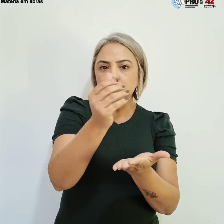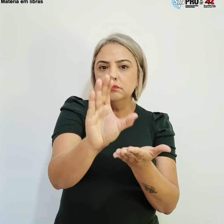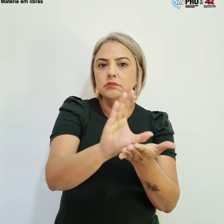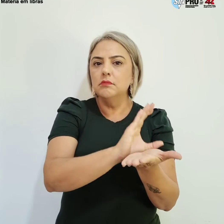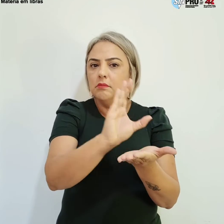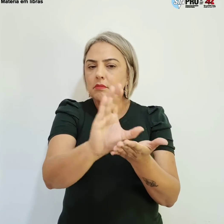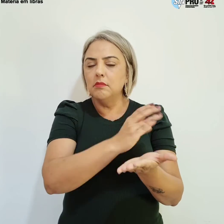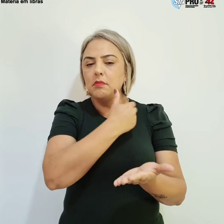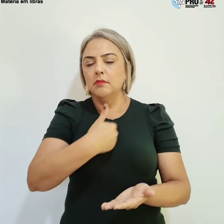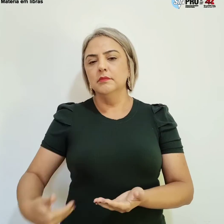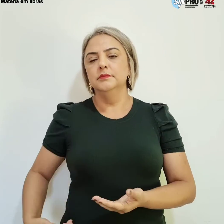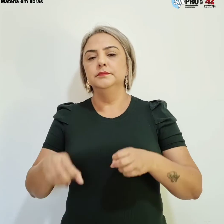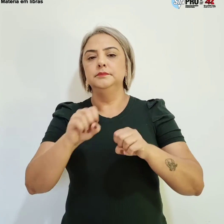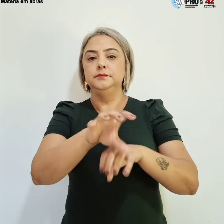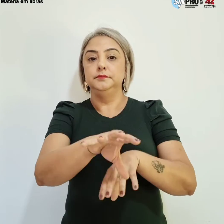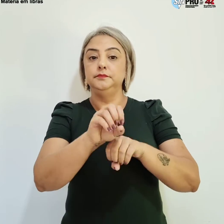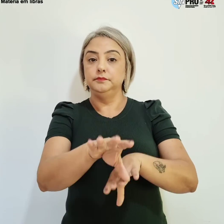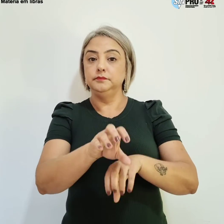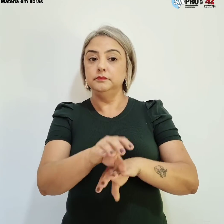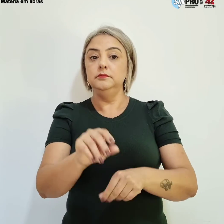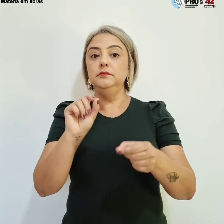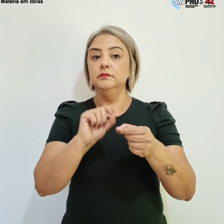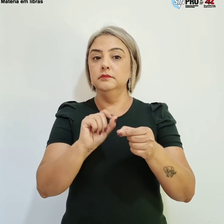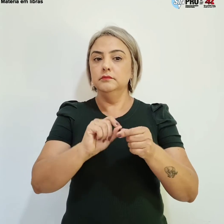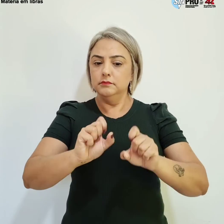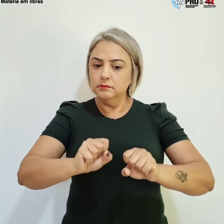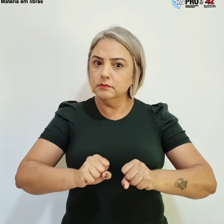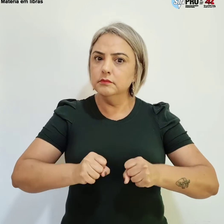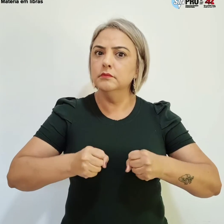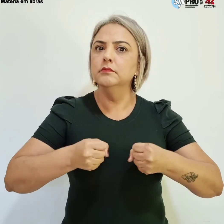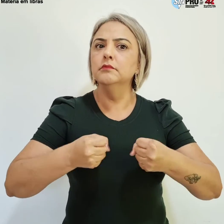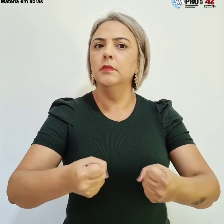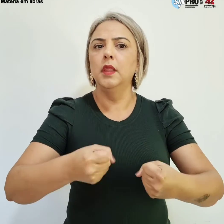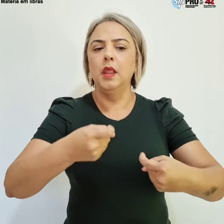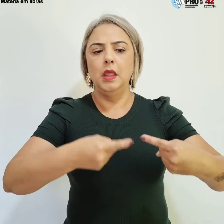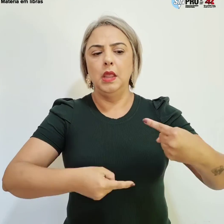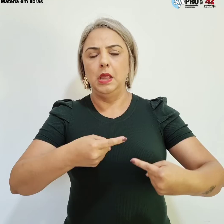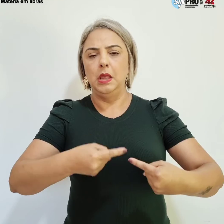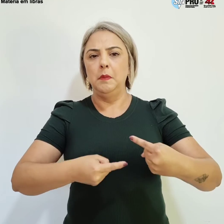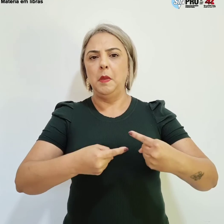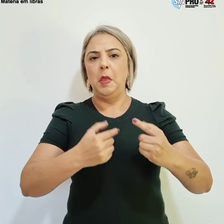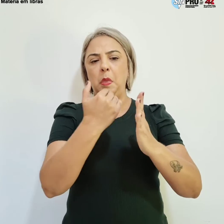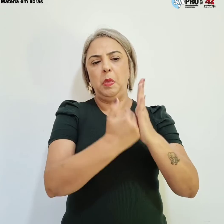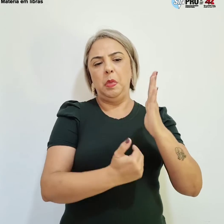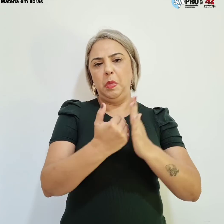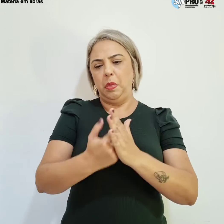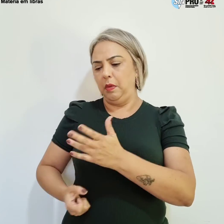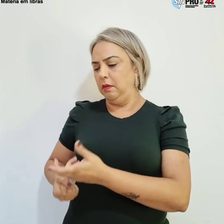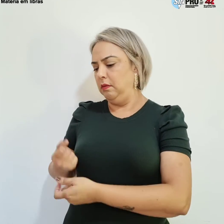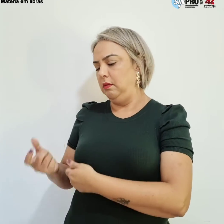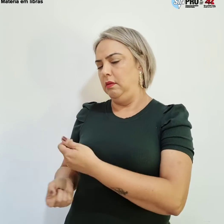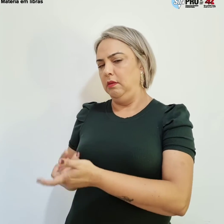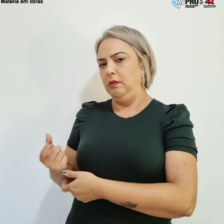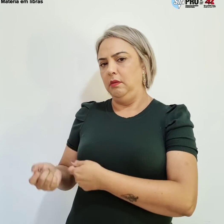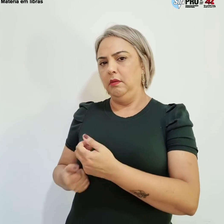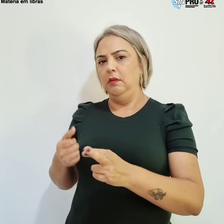na educação e fazer um enfrentamento a essa política de redução de gastos, que é destinada a